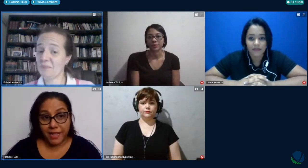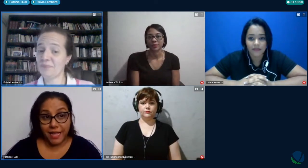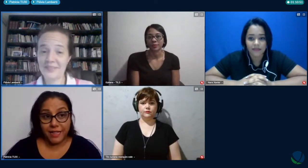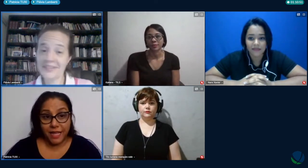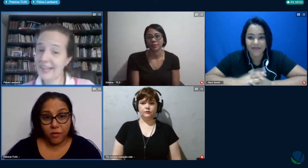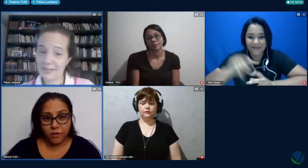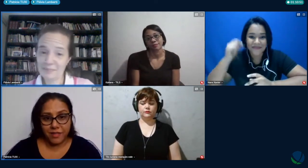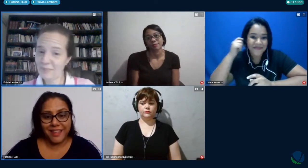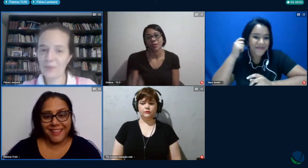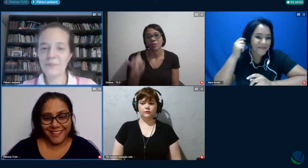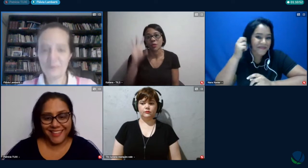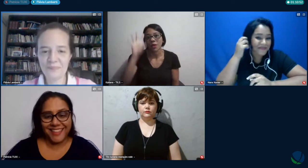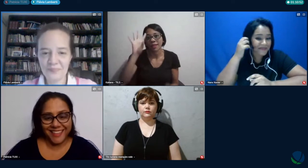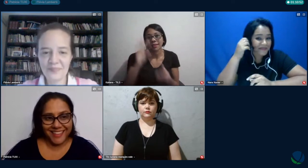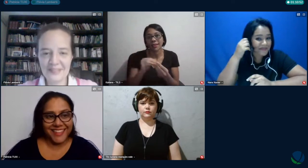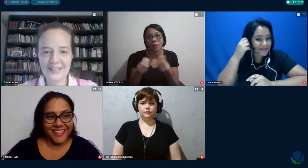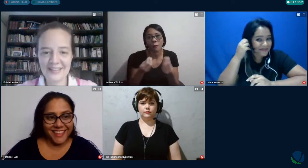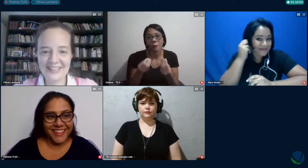Foi para entender